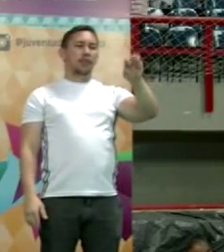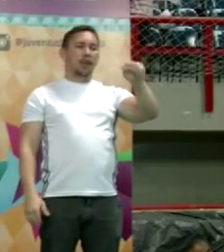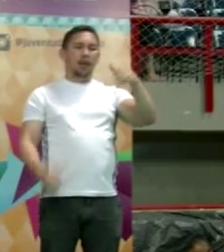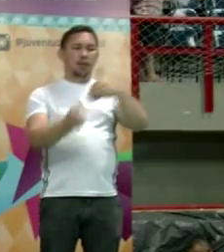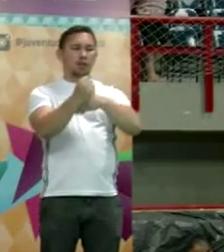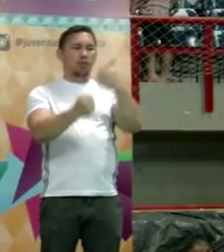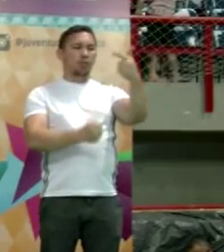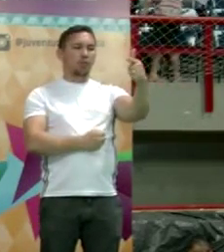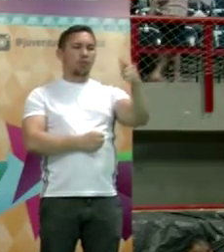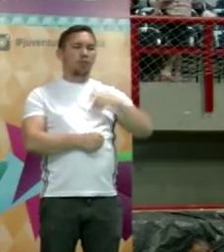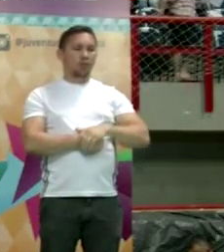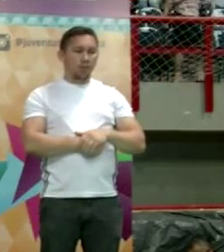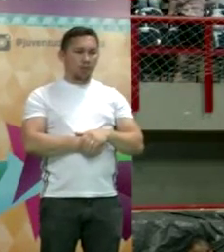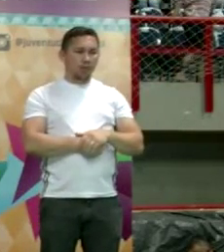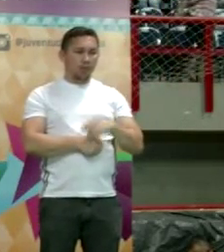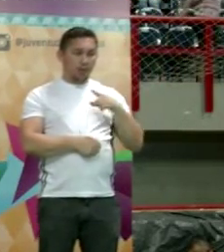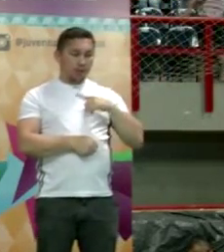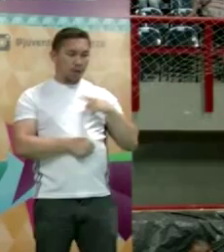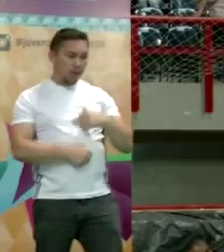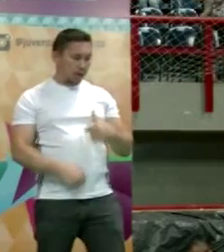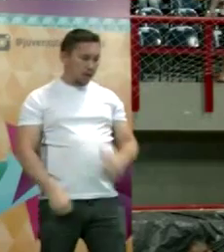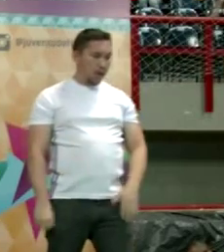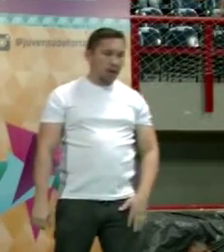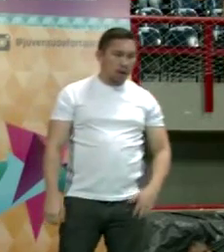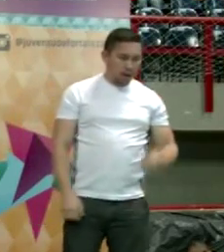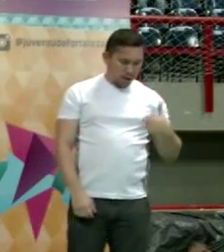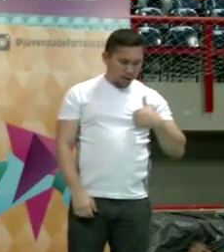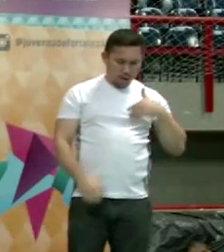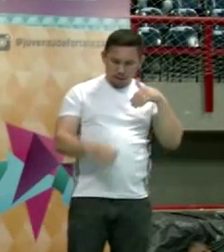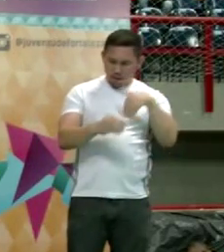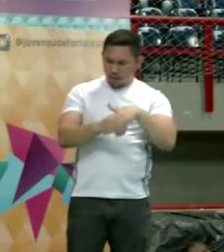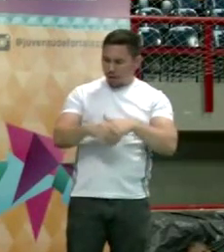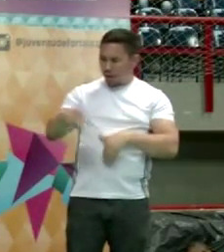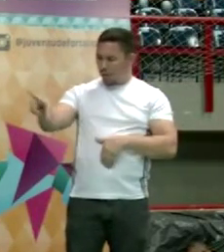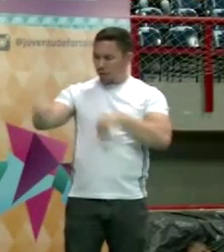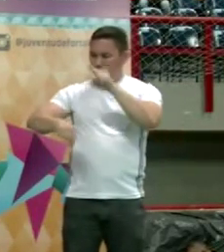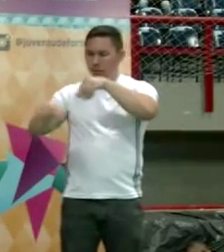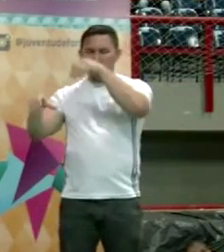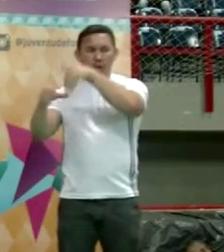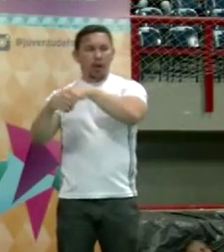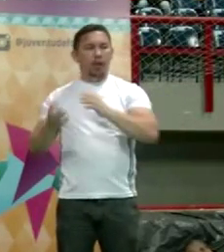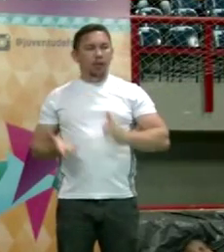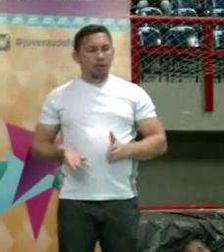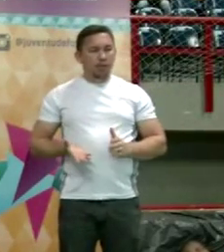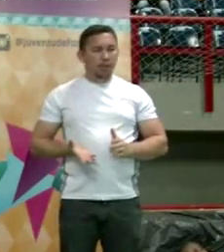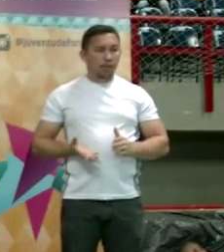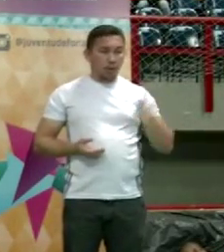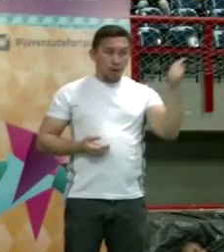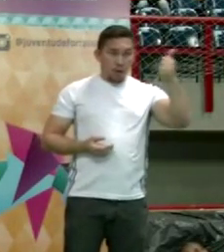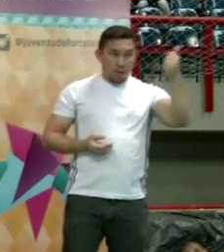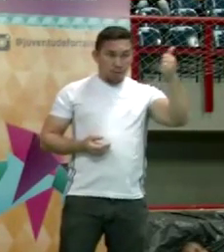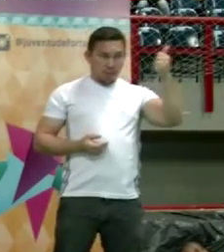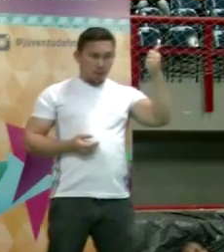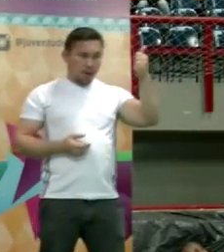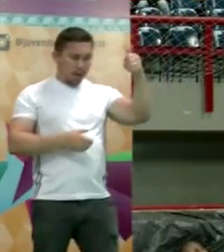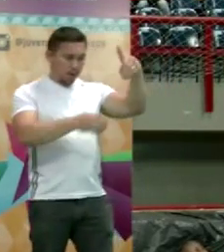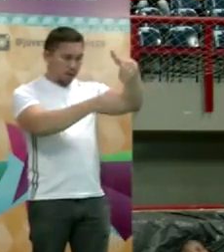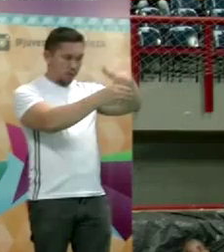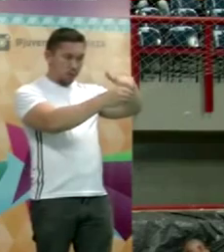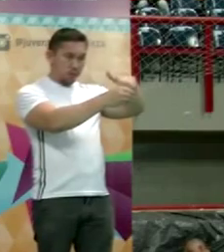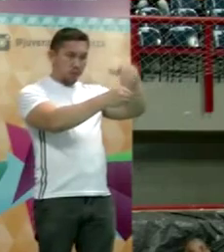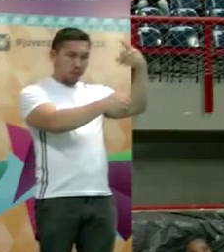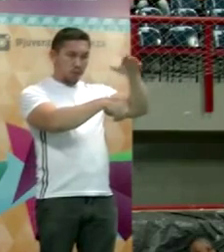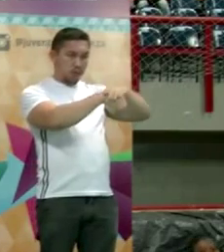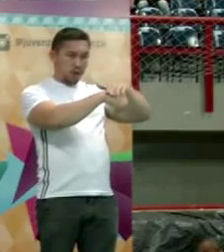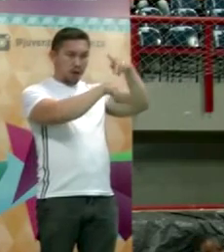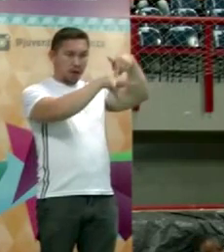indireta, porque havia eleitor que elegia. Grave isso. O eleitor primeiro,